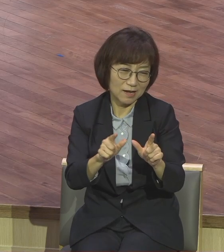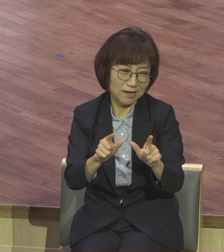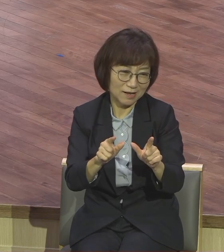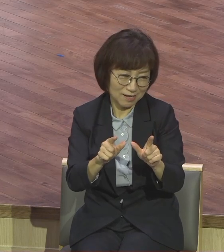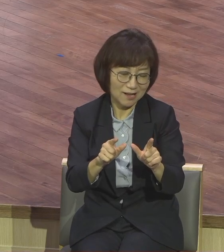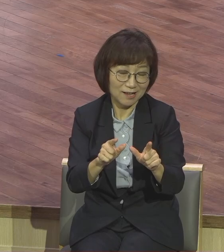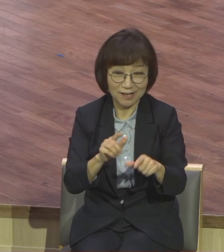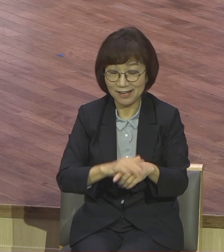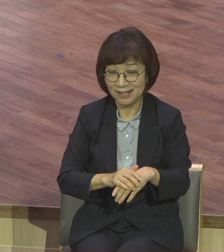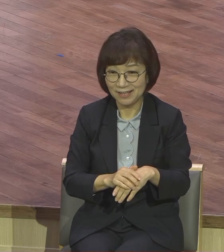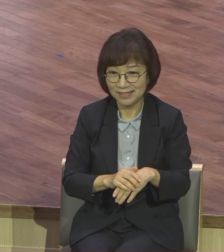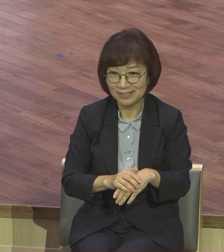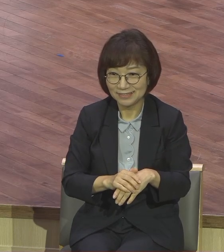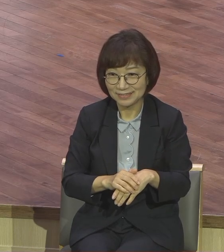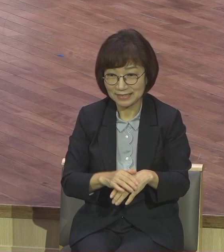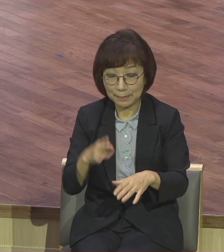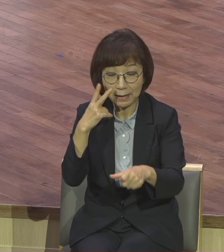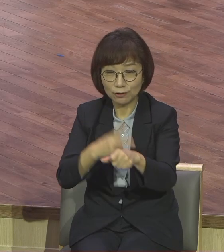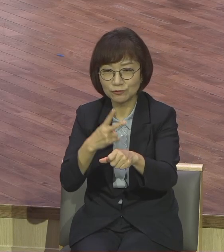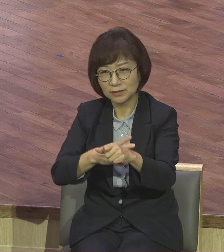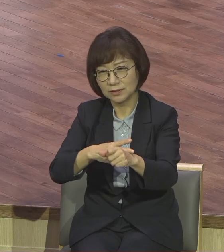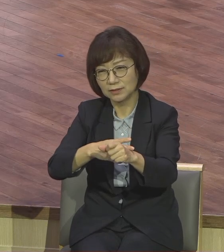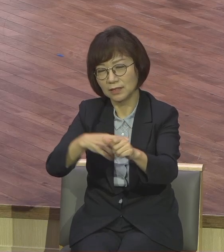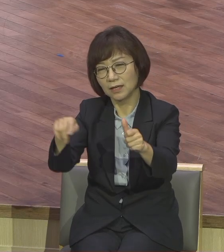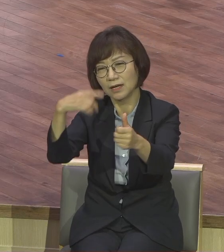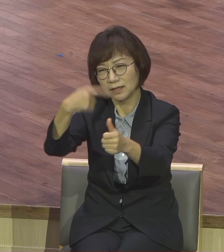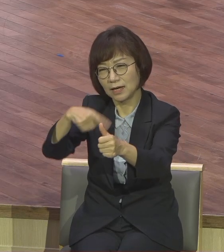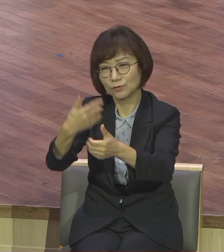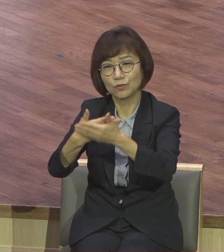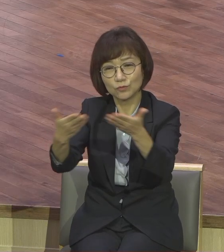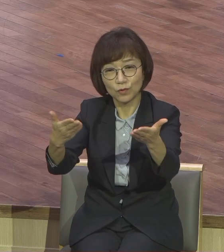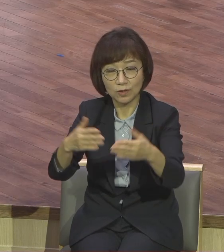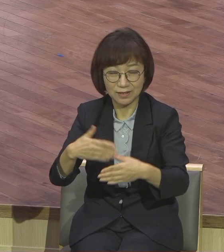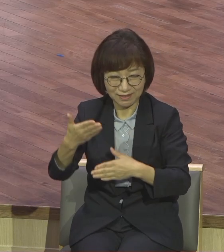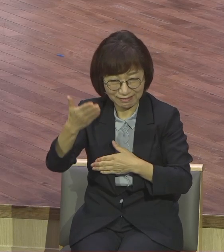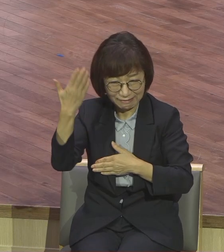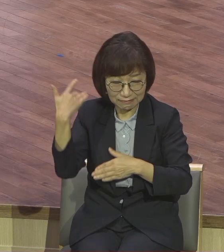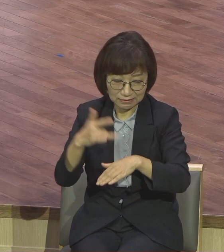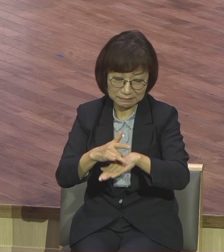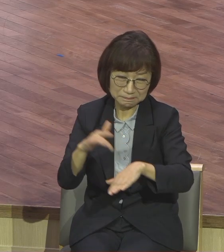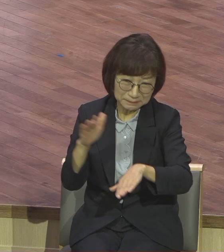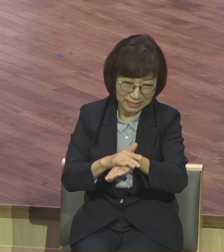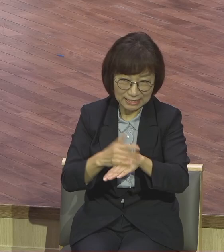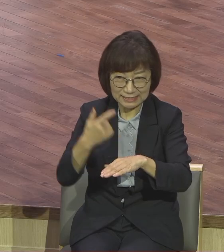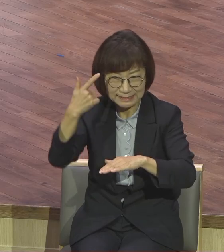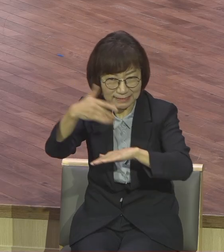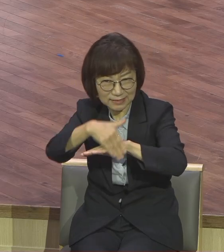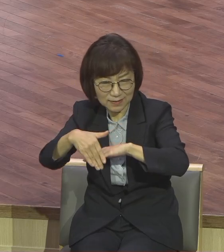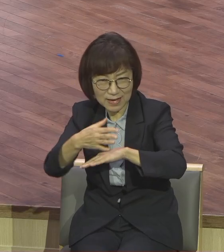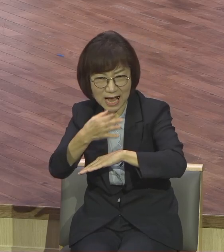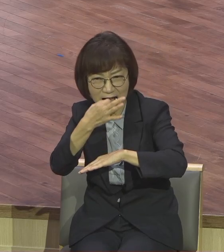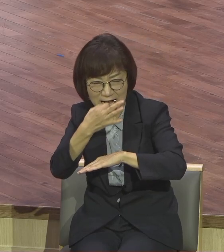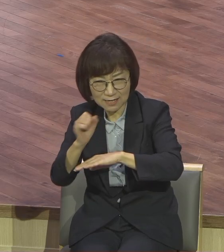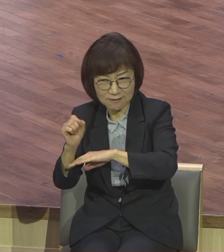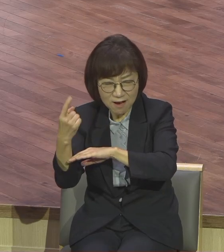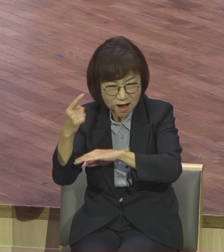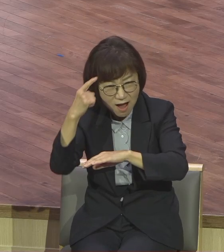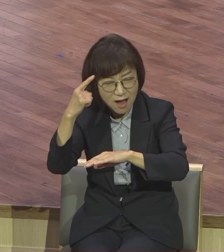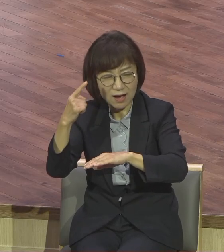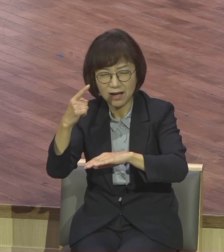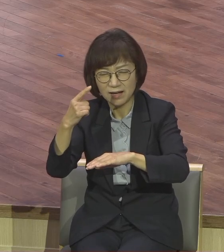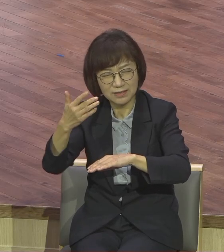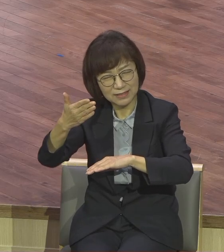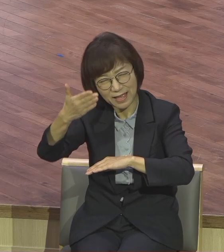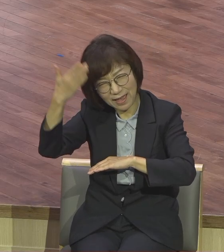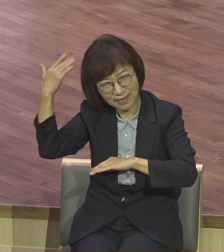믿음 안에서 사는 것이라. 과거의 내 체질, 내 습관, 내 계획, 내 동기 모든 예틀을